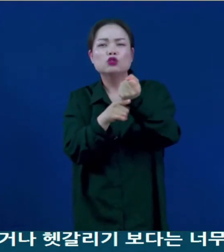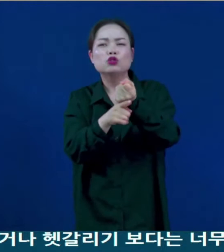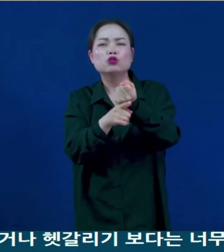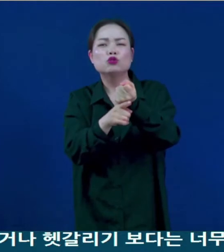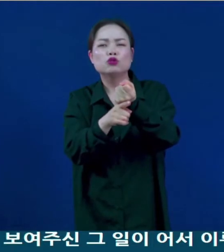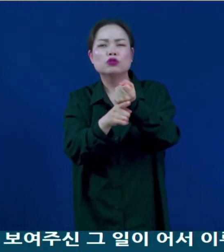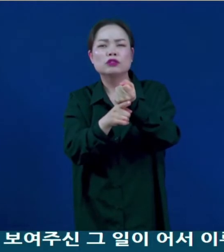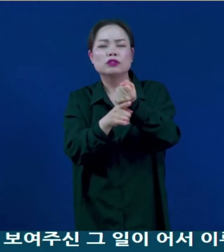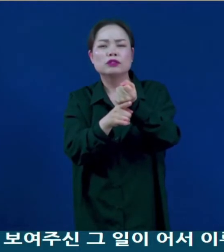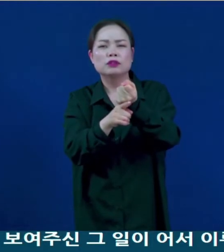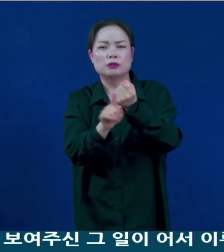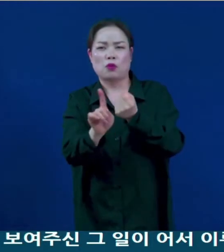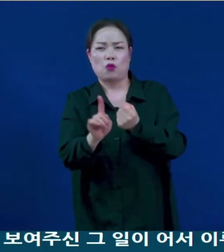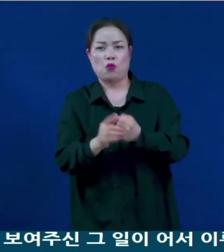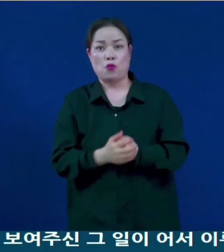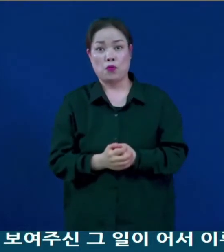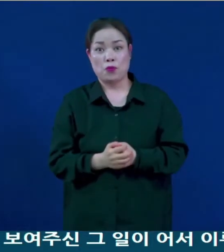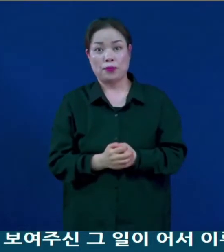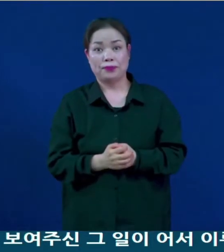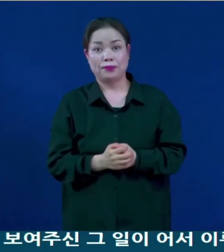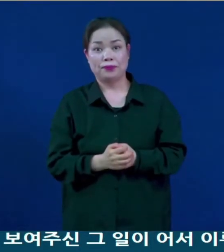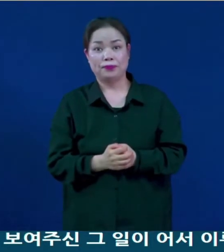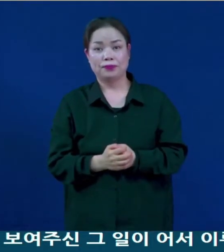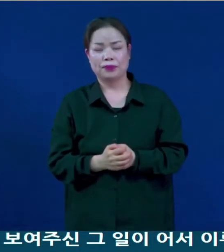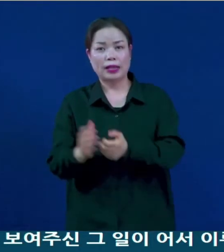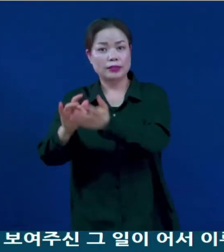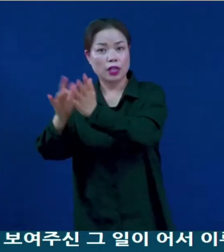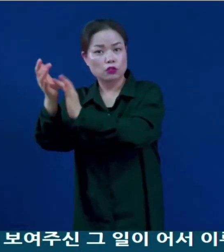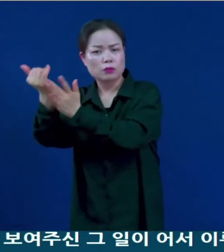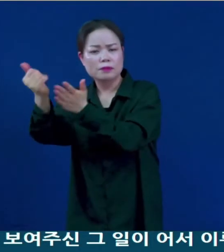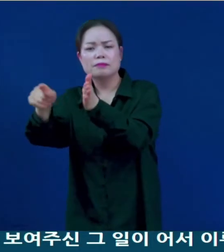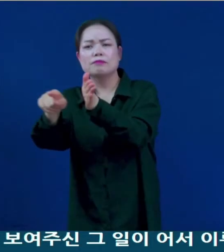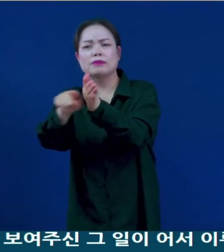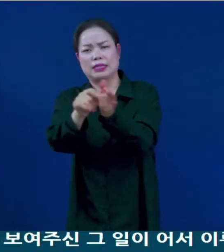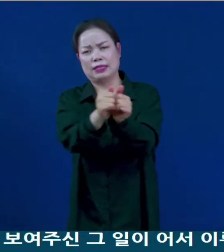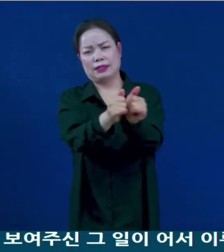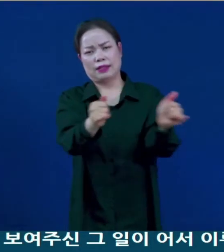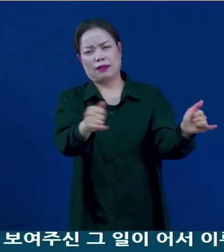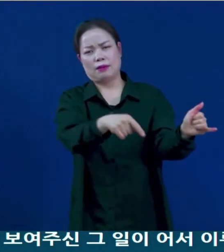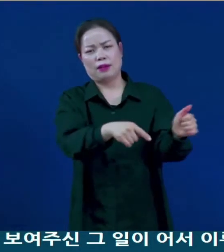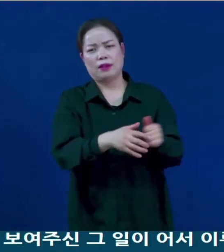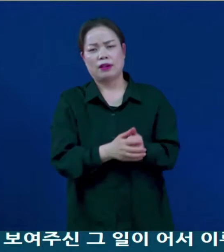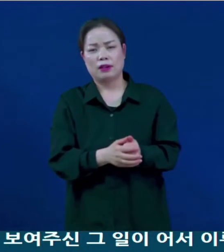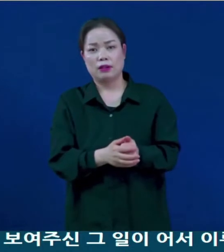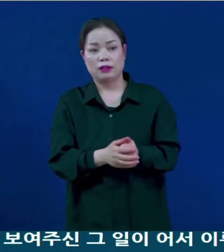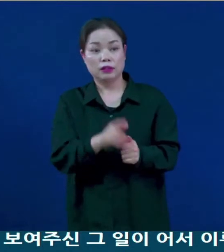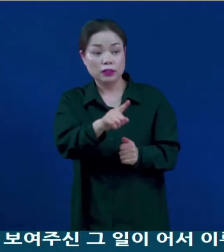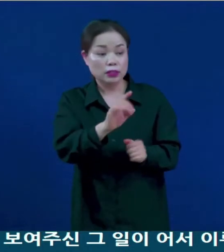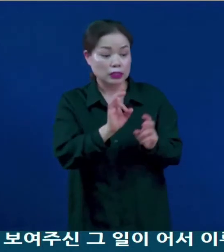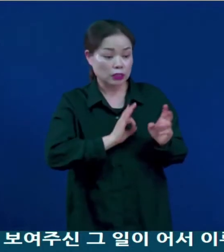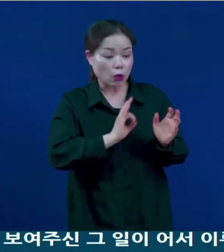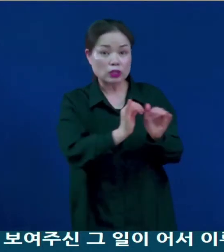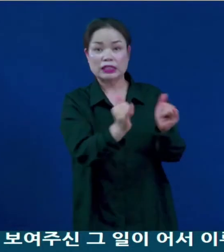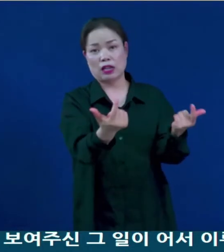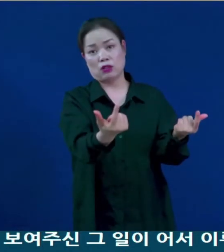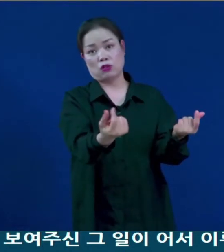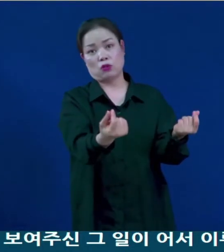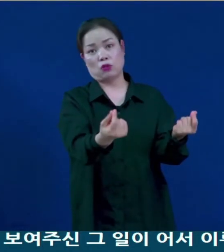바로 그것이라고 생각합니다. 예수님 믿는 사람들에게 바로 그